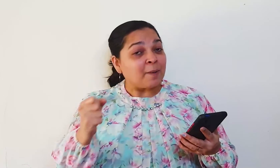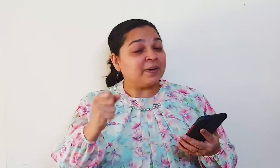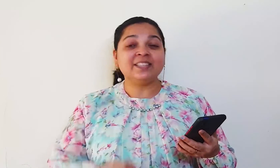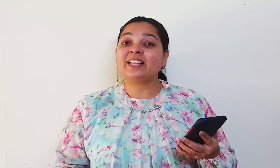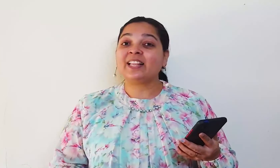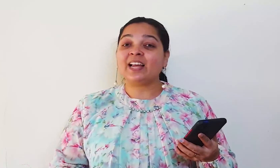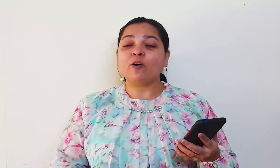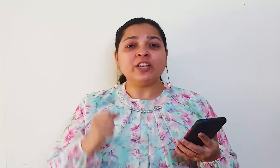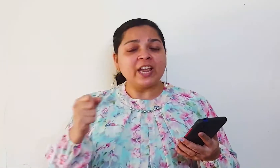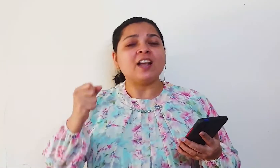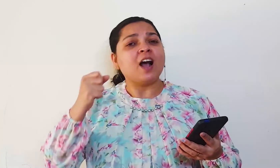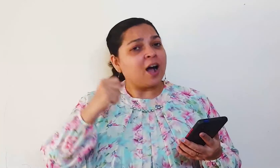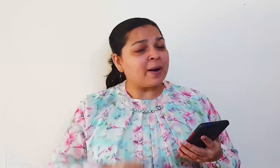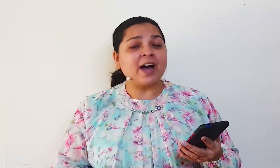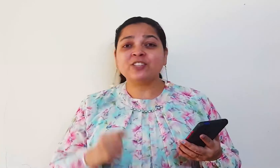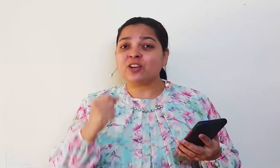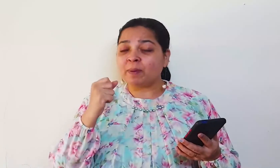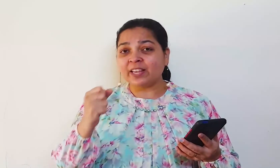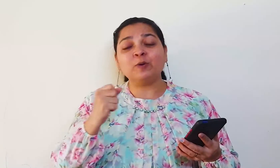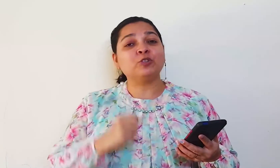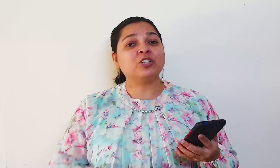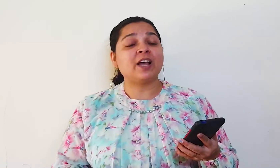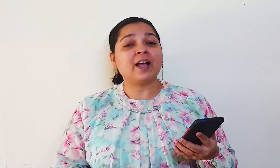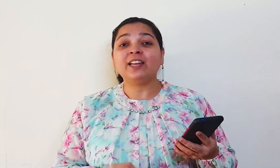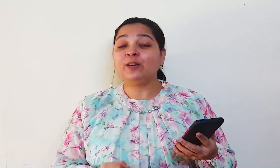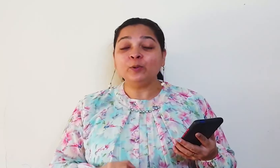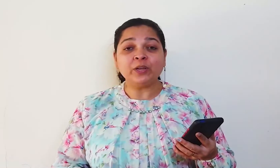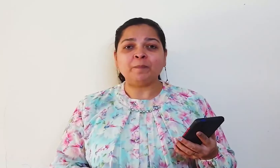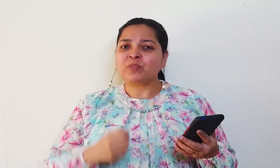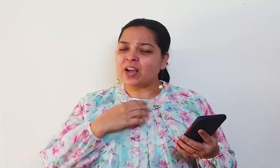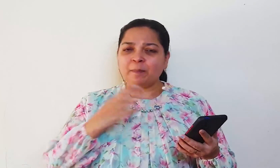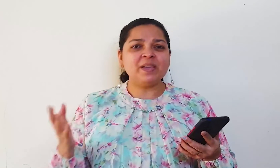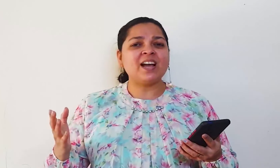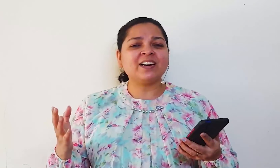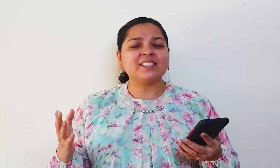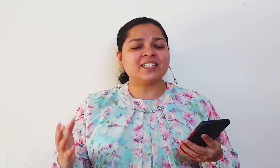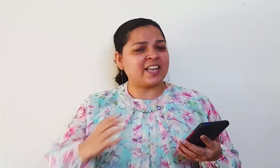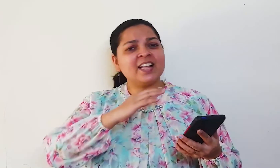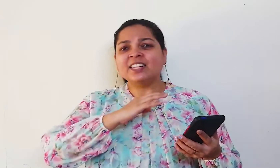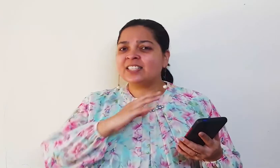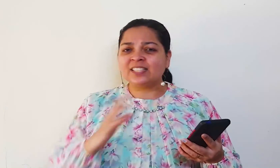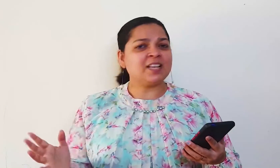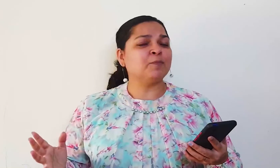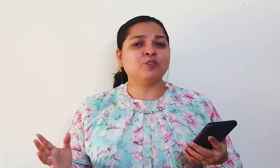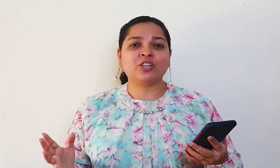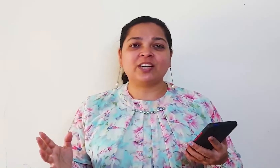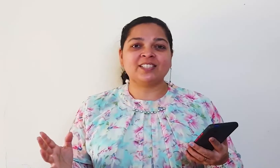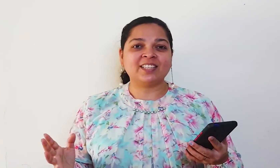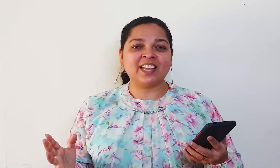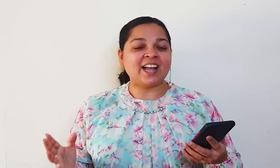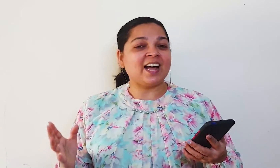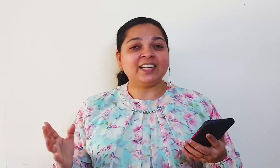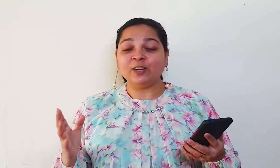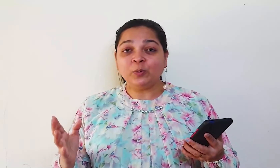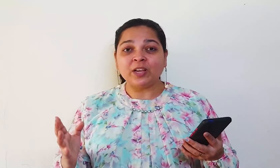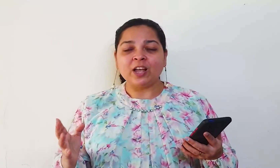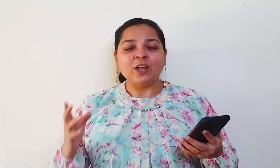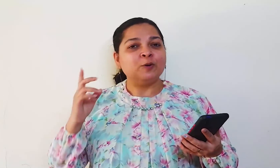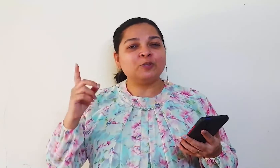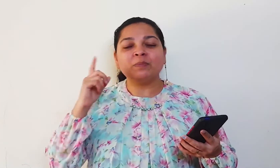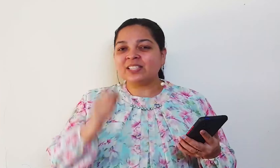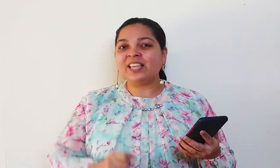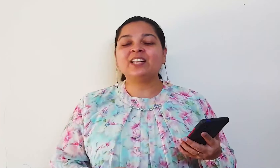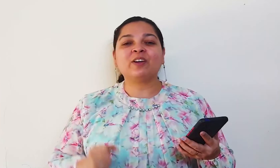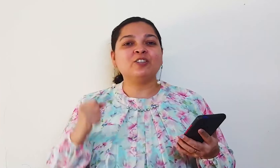उहाँ पवित्र आत्माको शक्तिद्वारा जो हामी भित्र हुनुहुन्छ, जब तपाईँ पवित्र आत्माले भरिनुहुन्छ तपाईँ शक्ति र